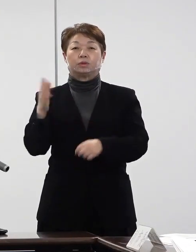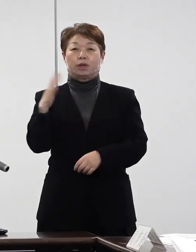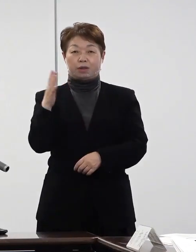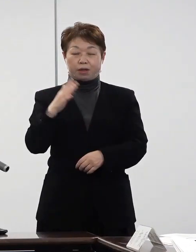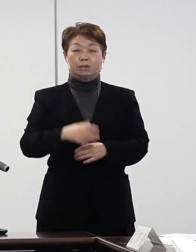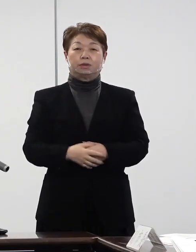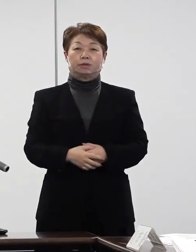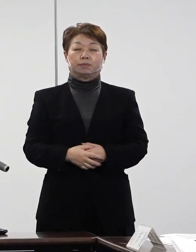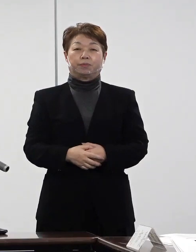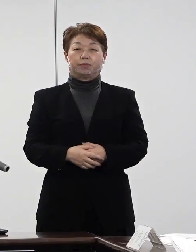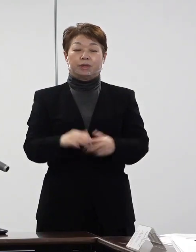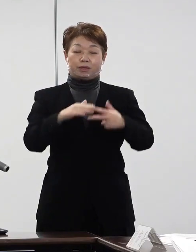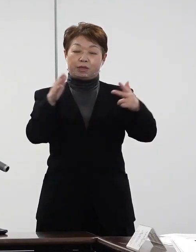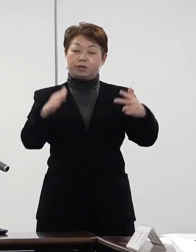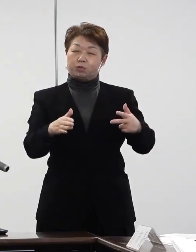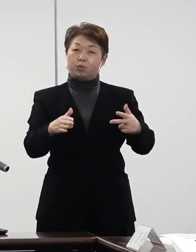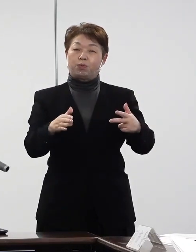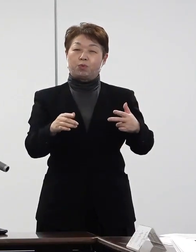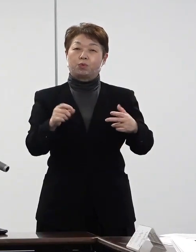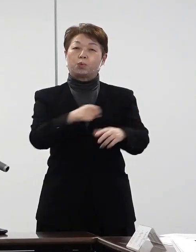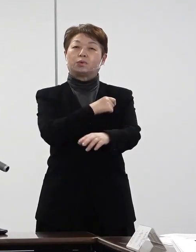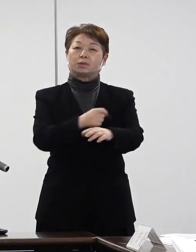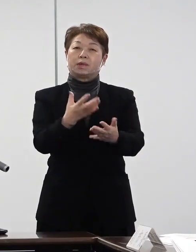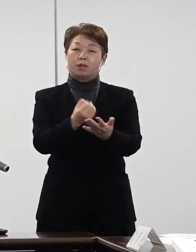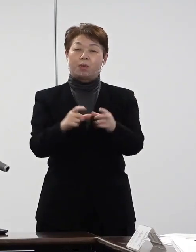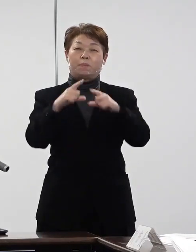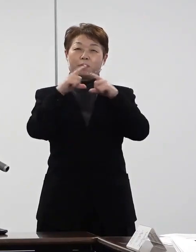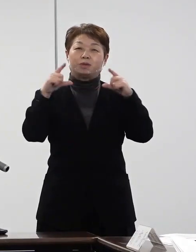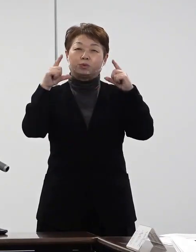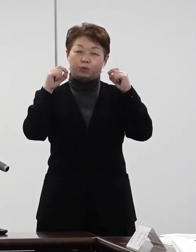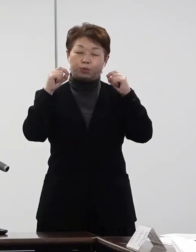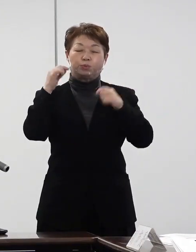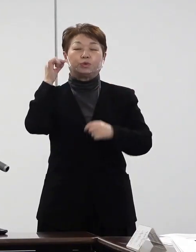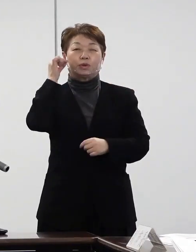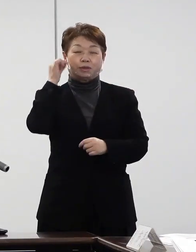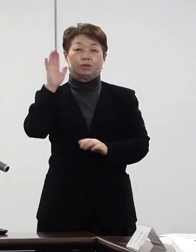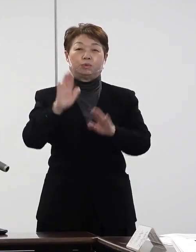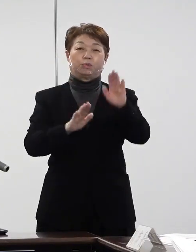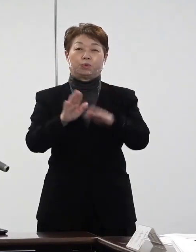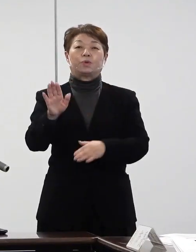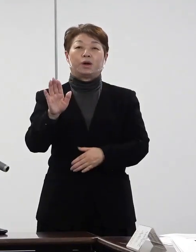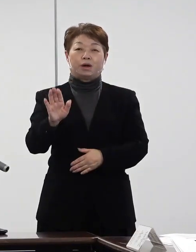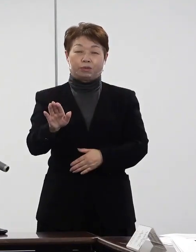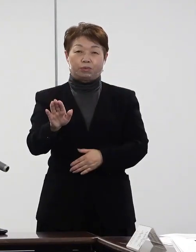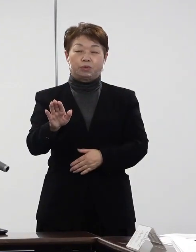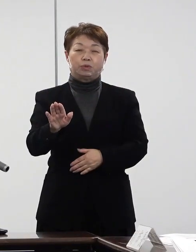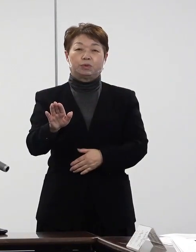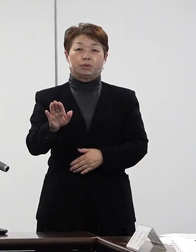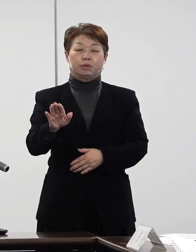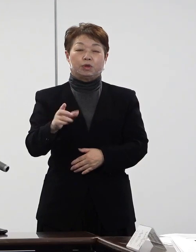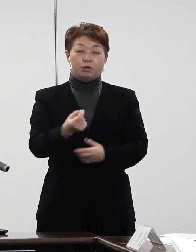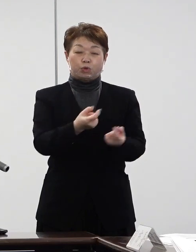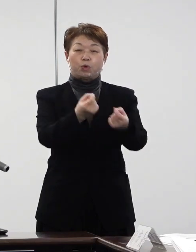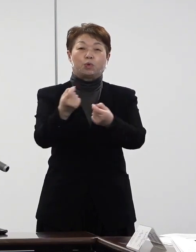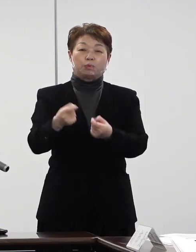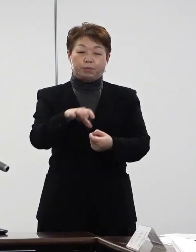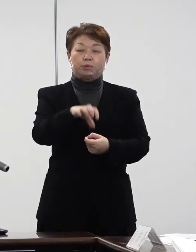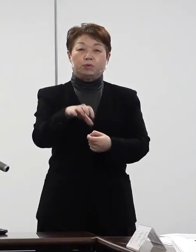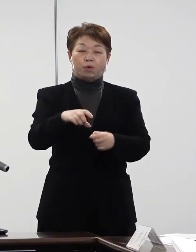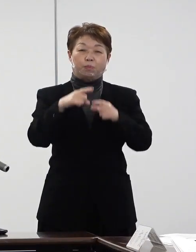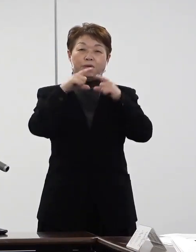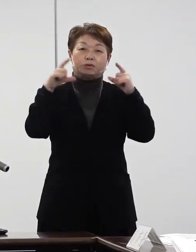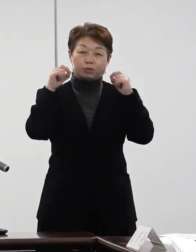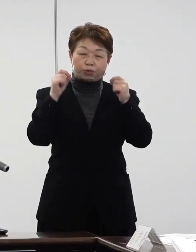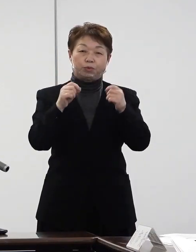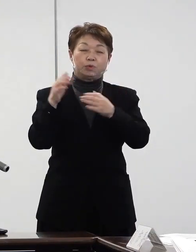は施設の特性上入所者のマスク着用が難しい場合がありますが、共用部分の消毒、マスク着